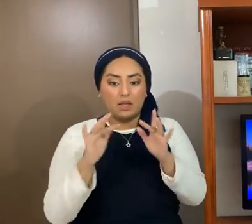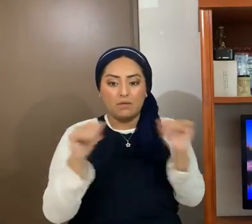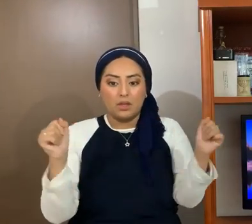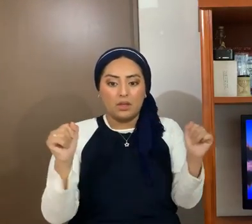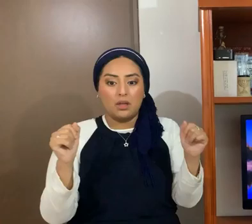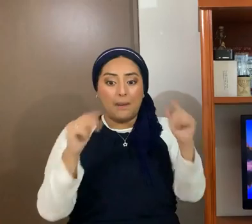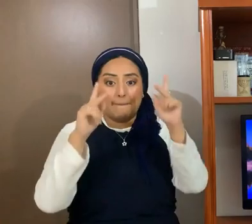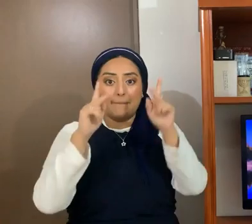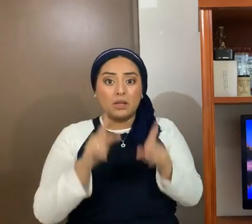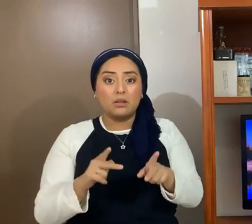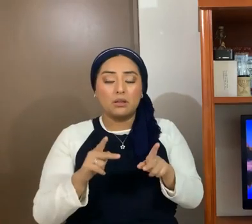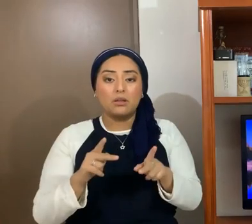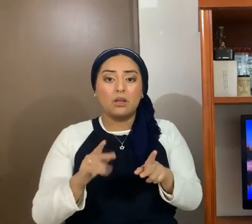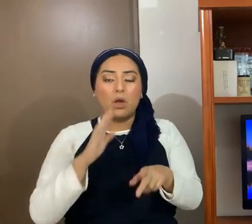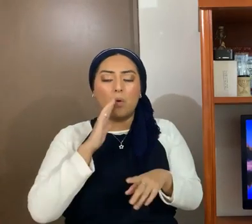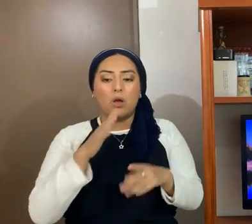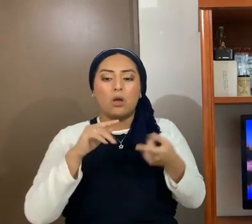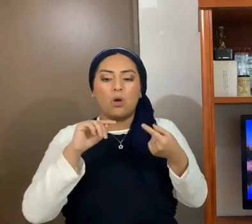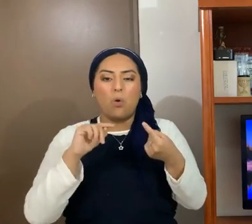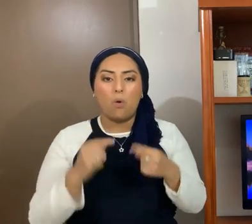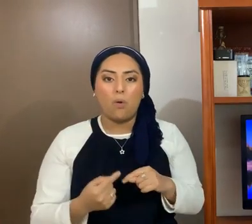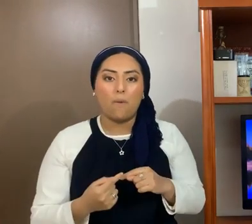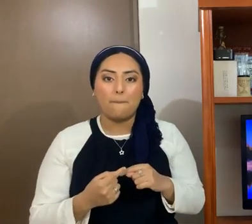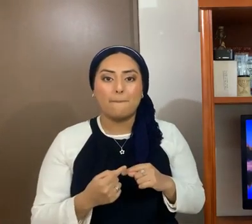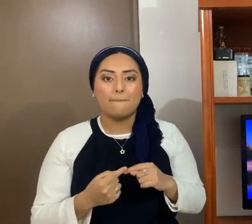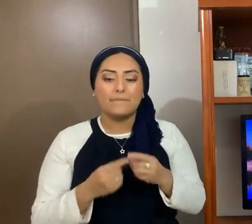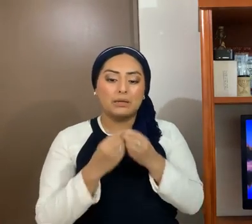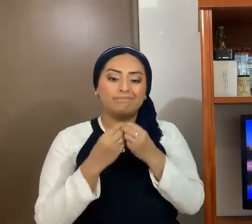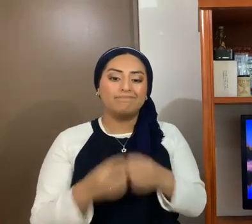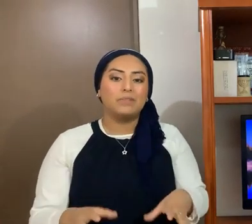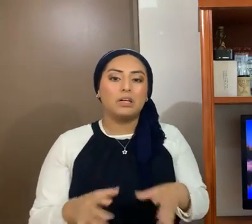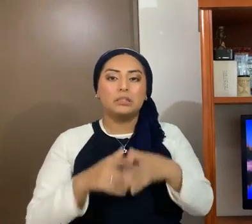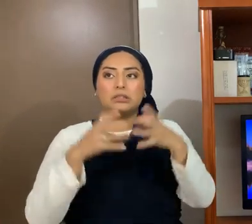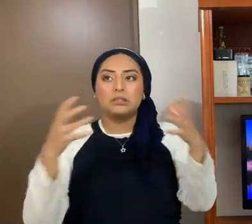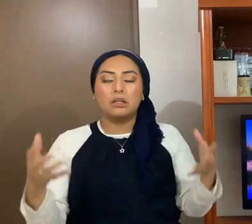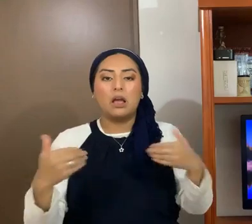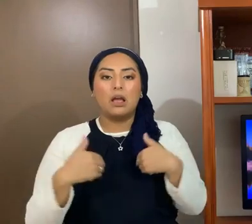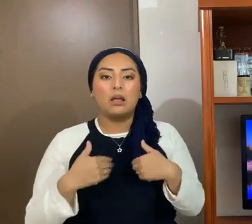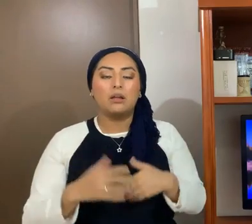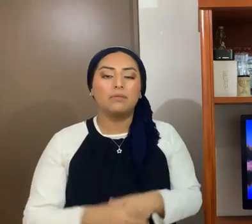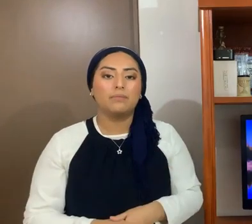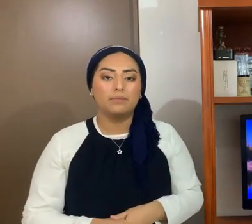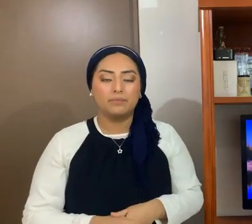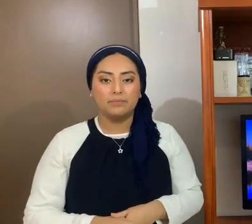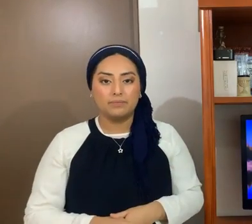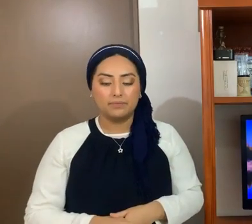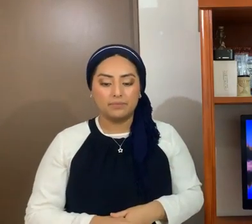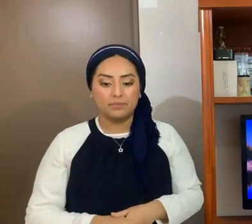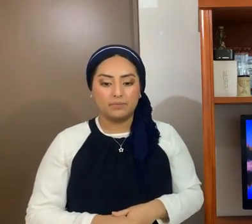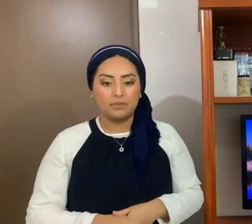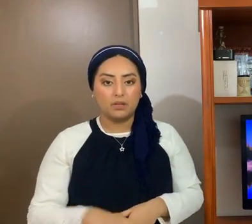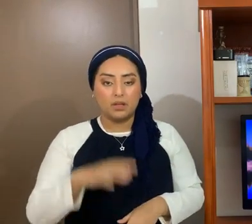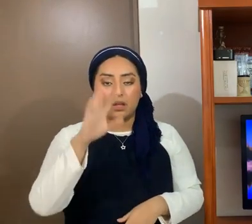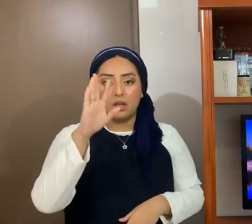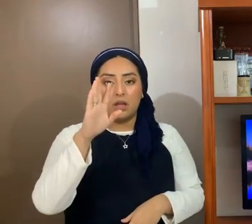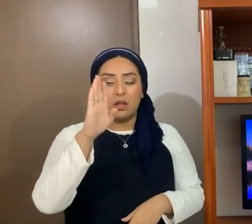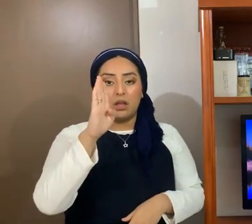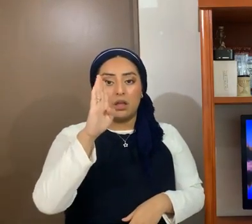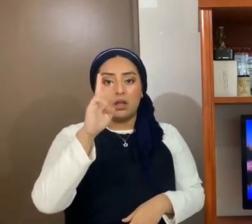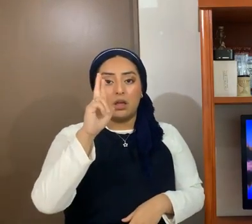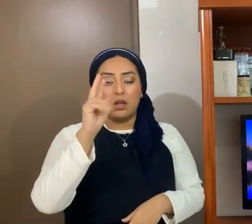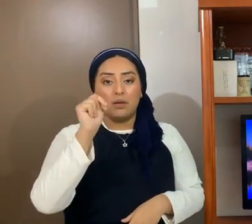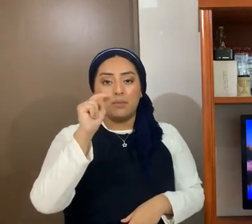de su vida, y la persona va a sufrir la pérdida tan grande que tuvo. Ahora, el bronce, amados